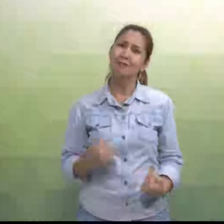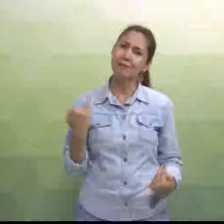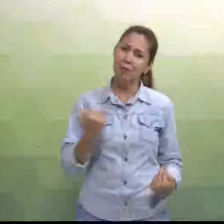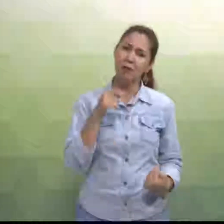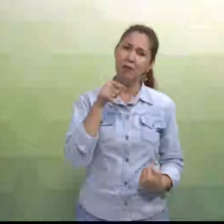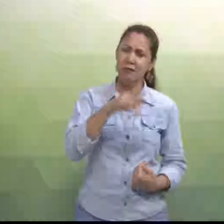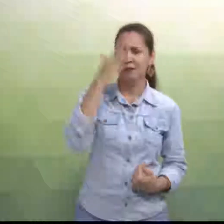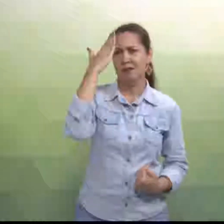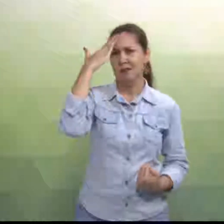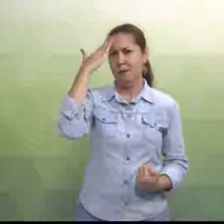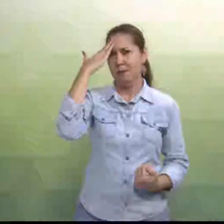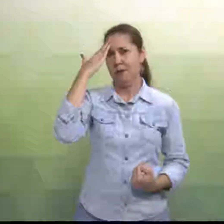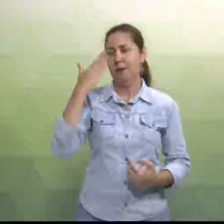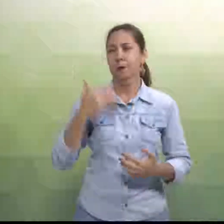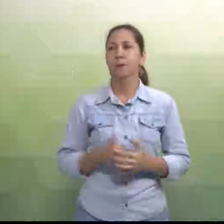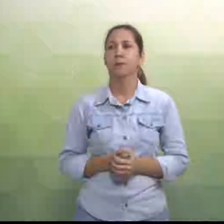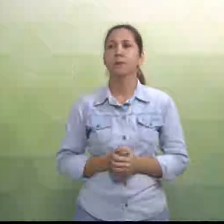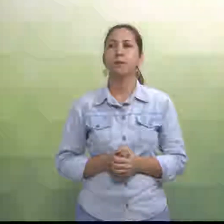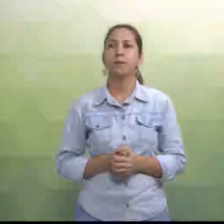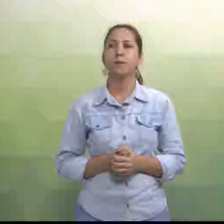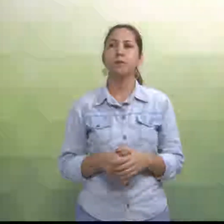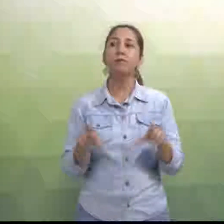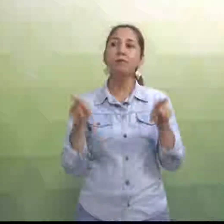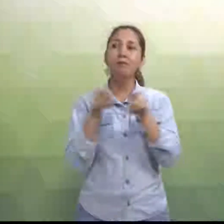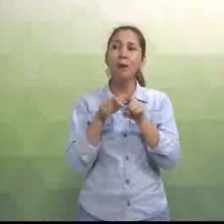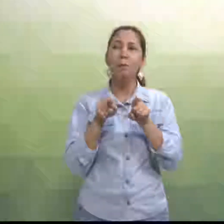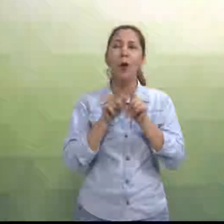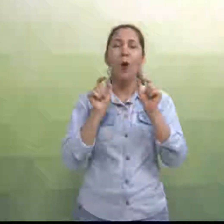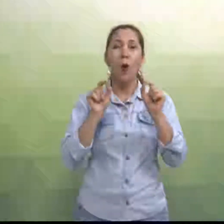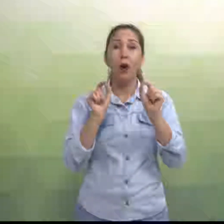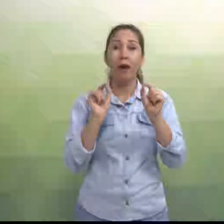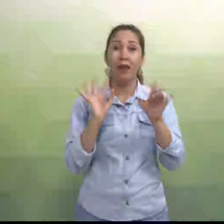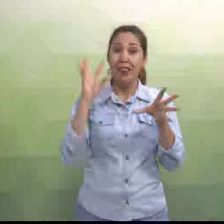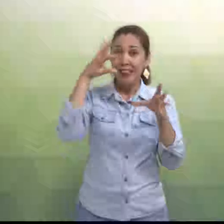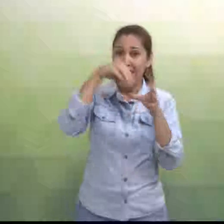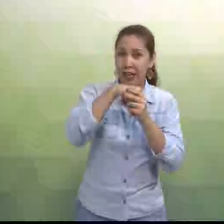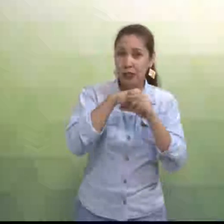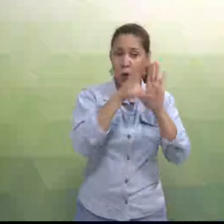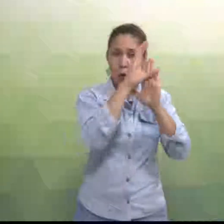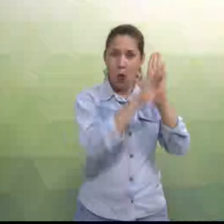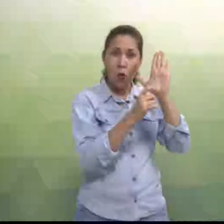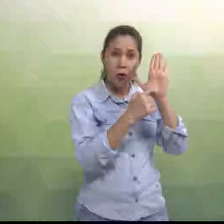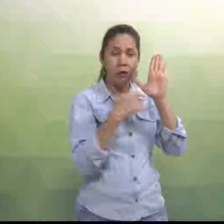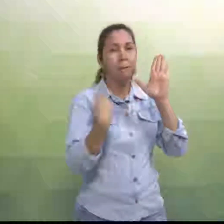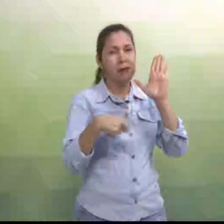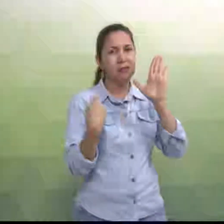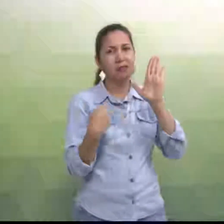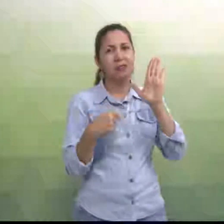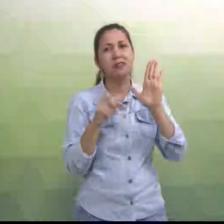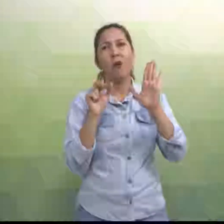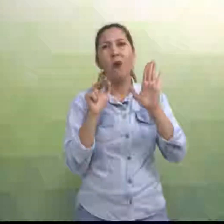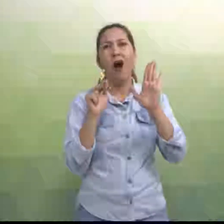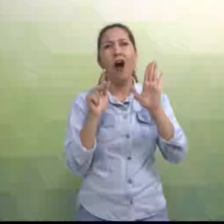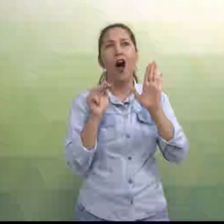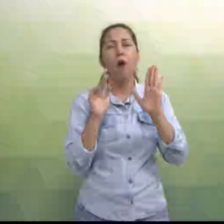entender que essa luta é pela busca do reconhecimento, da valorização. Ele deve entender isso.